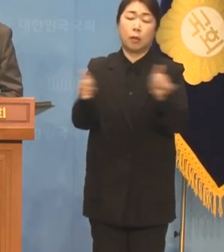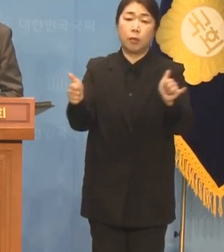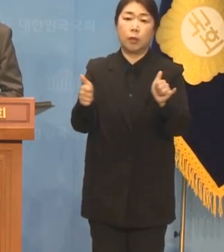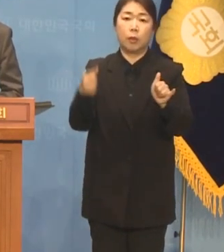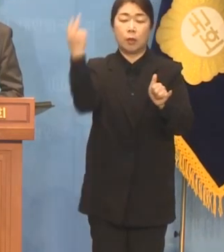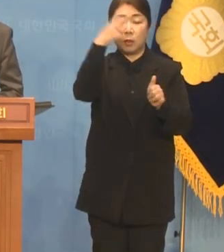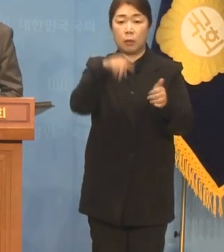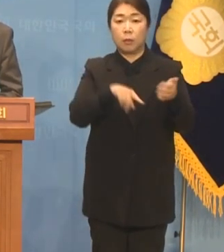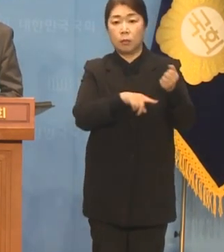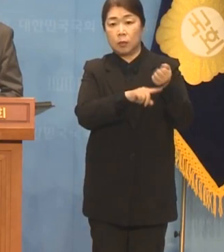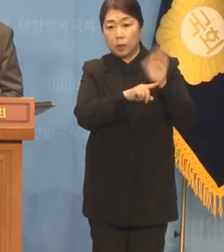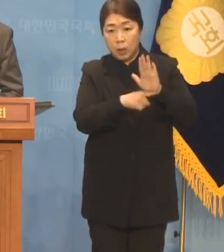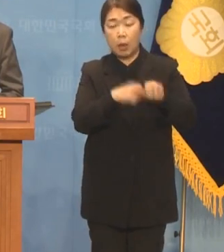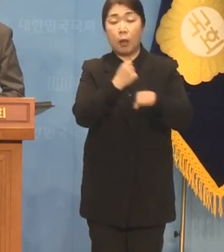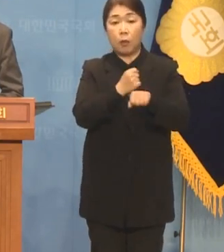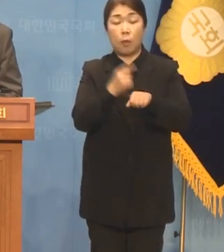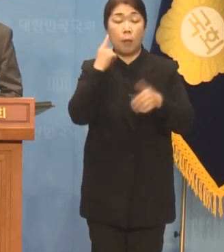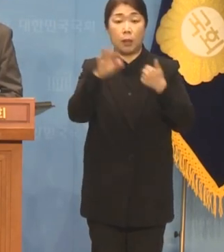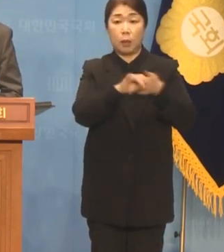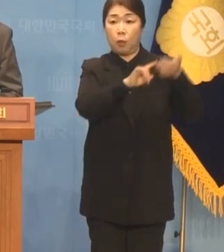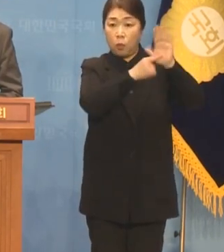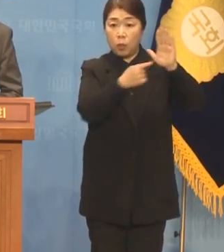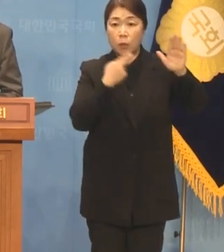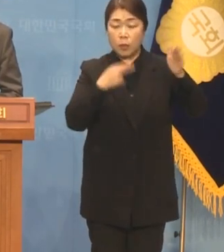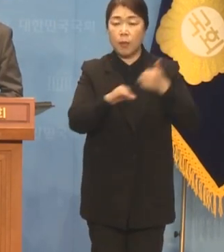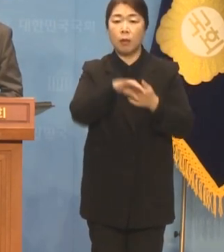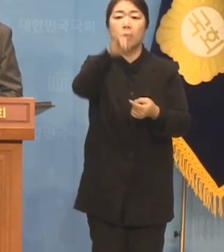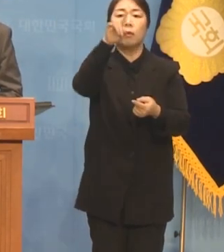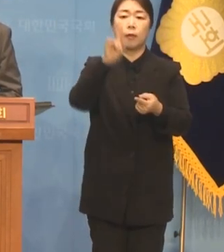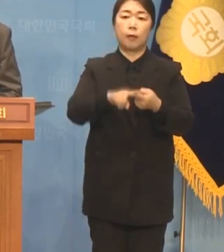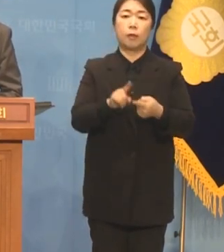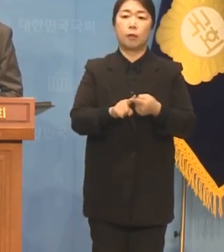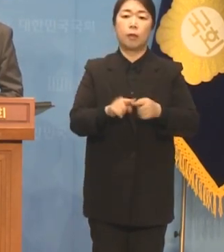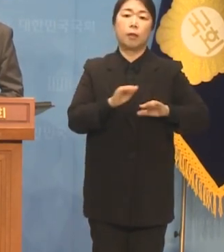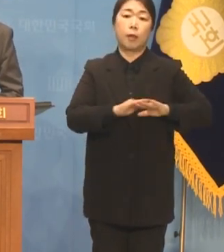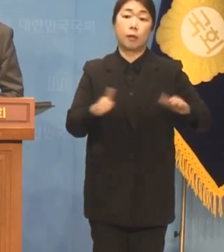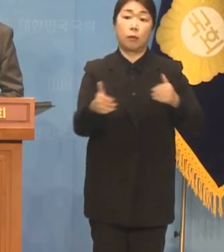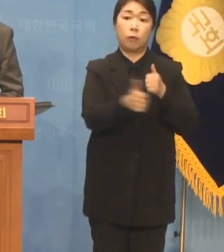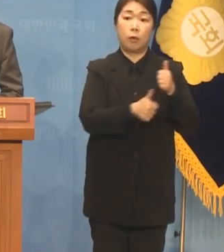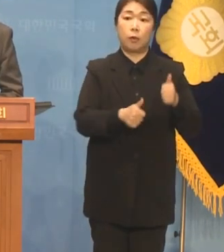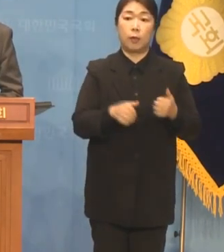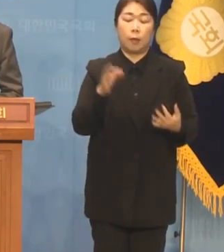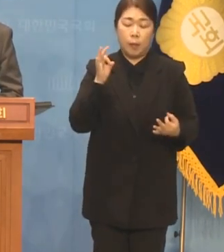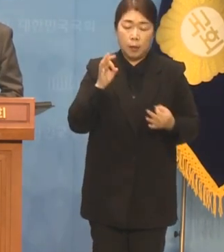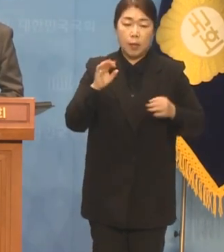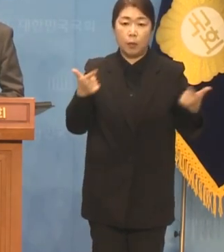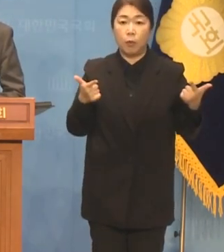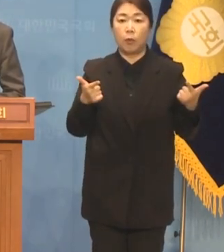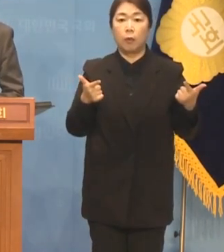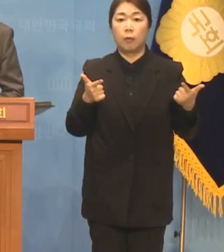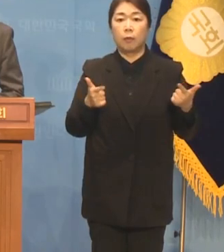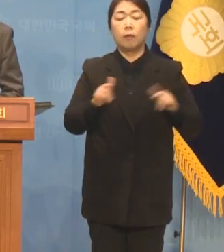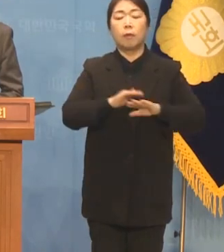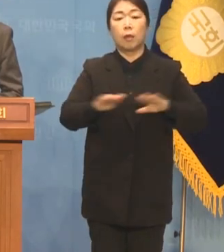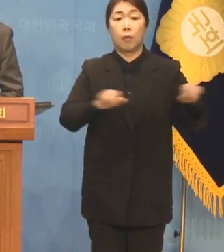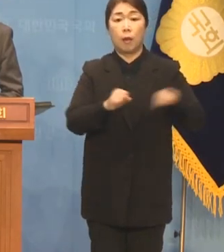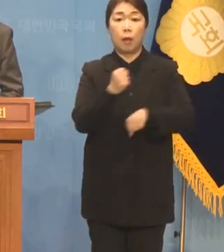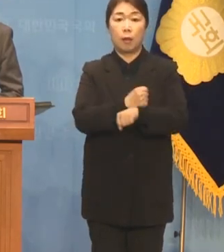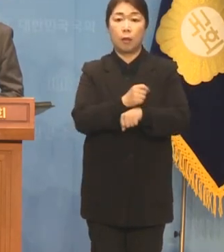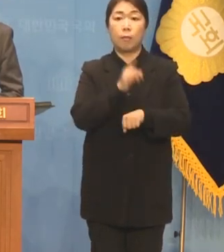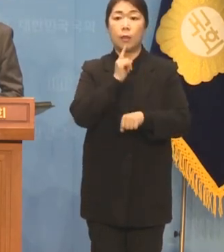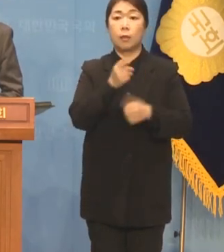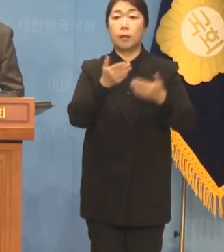요청드리고 만약에 공개하지 않을 경우에는 거기에 대해서도 대책위는 자시하지 않고